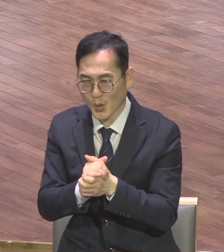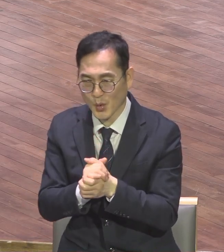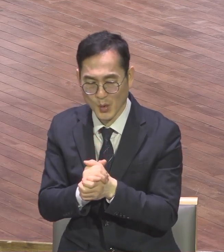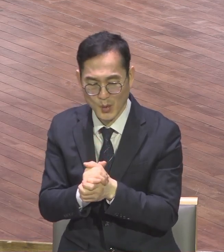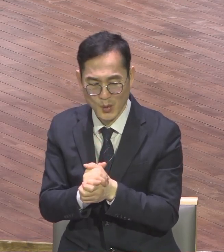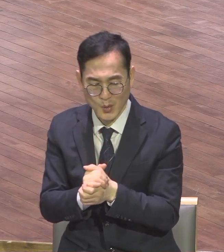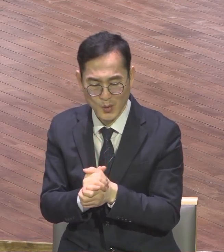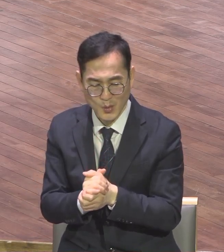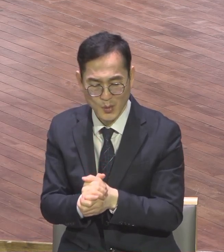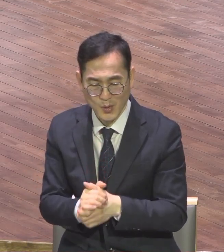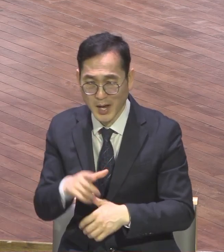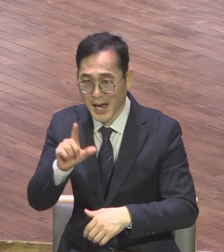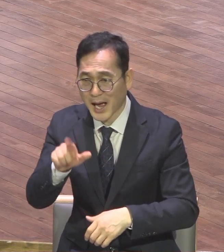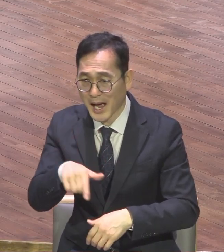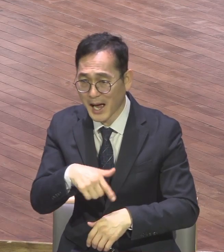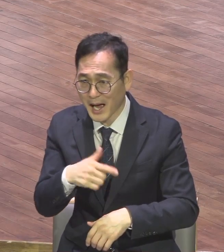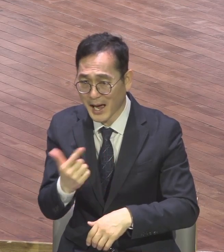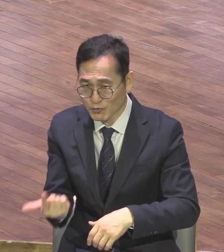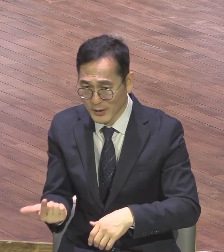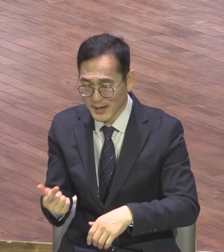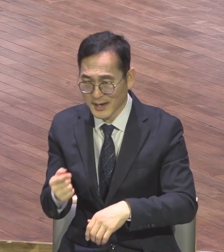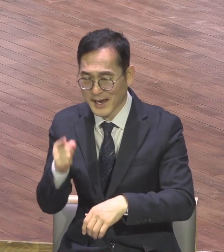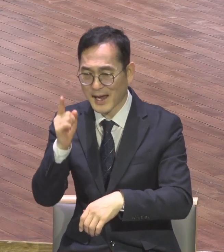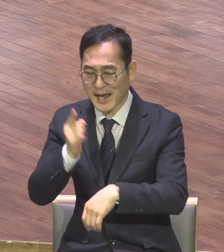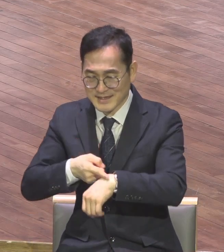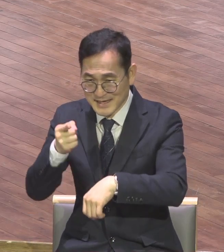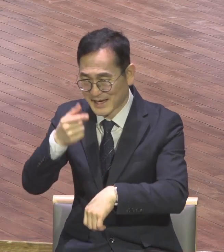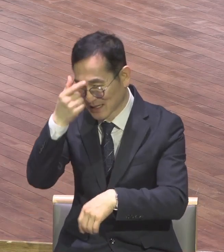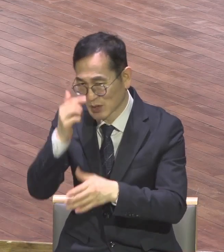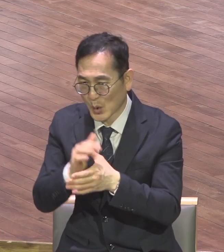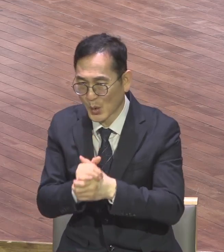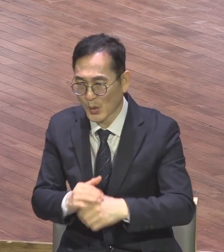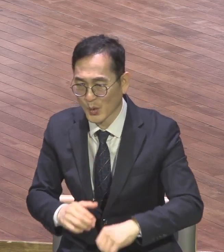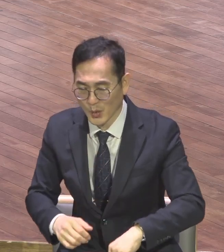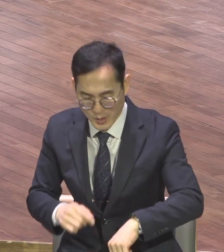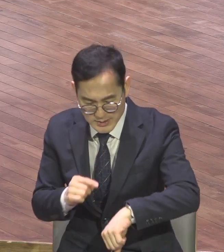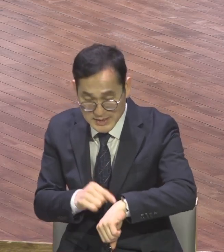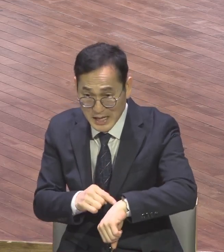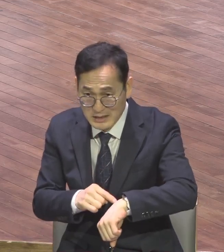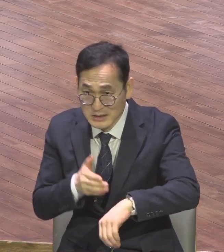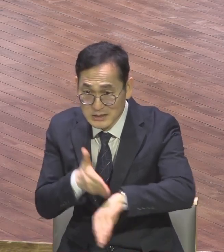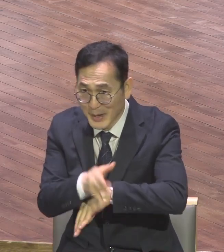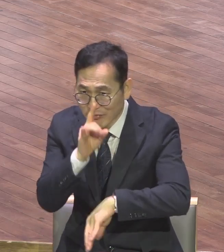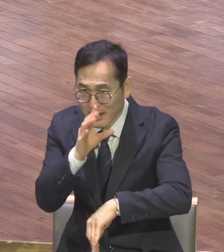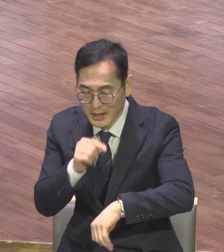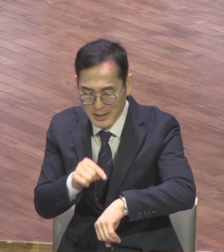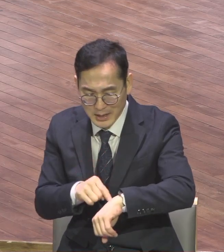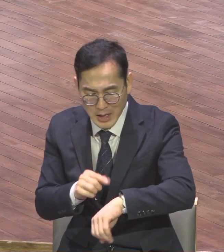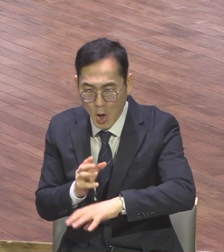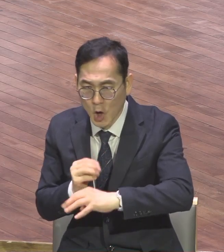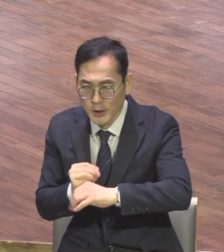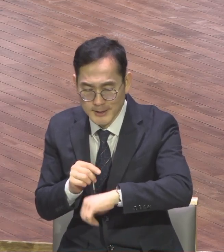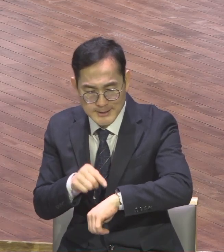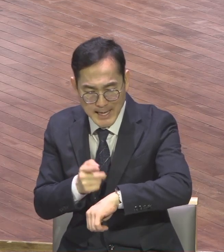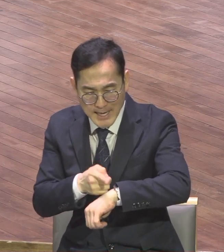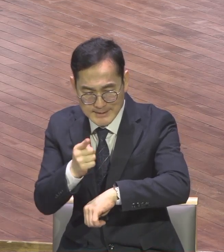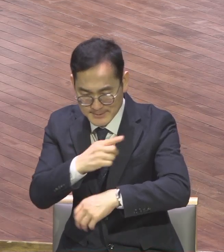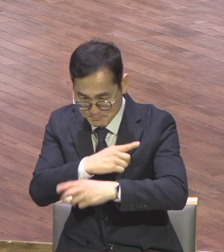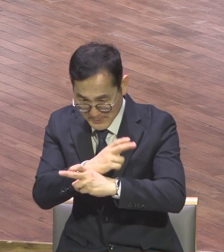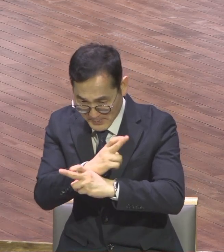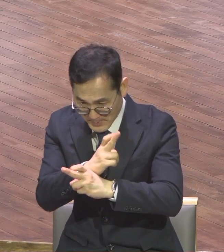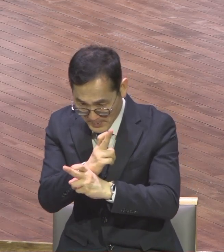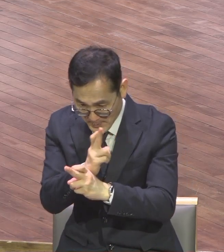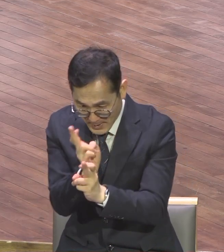1시 기도 그거 안 놓치려고 아침부터 1시 기도. 그 하루 종일 그 1시 기도하는 그 시간